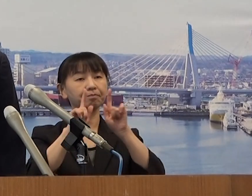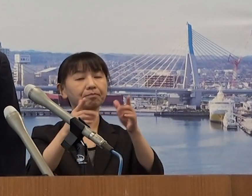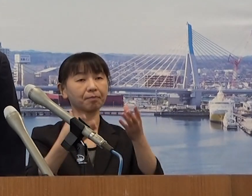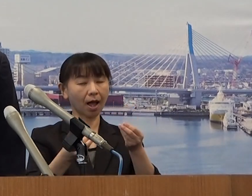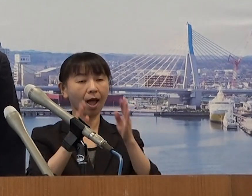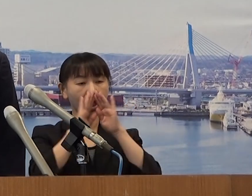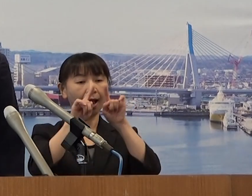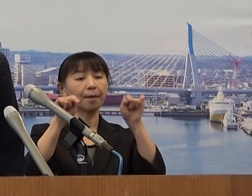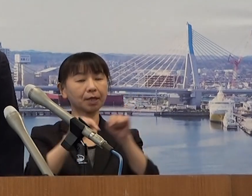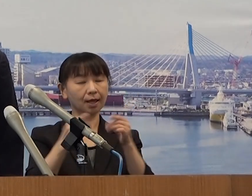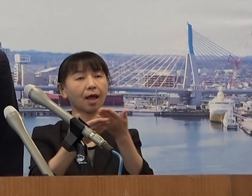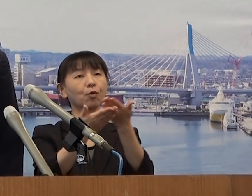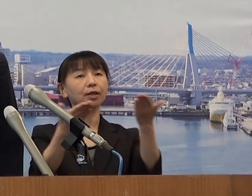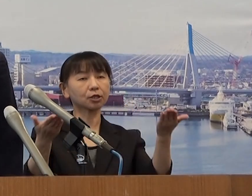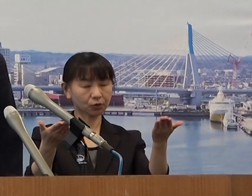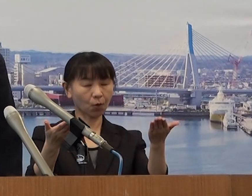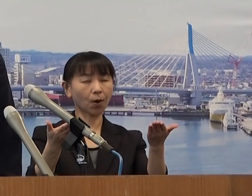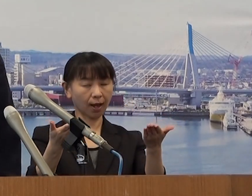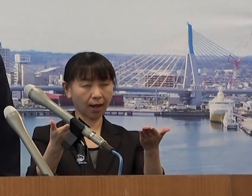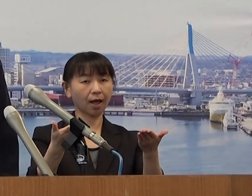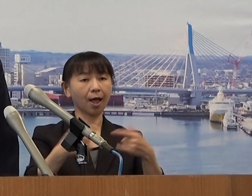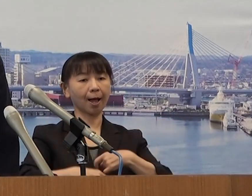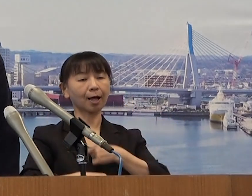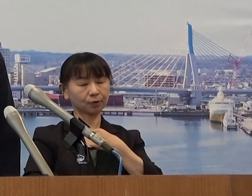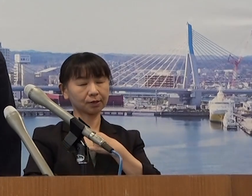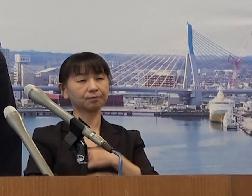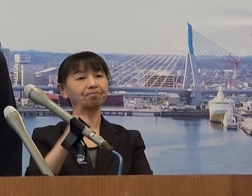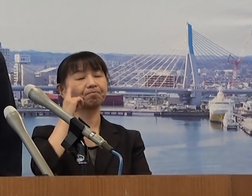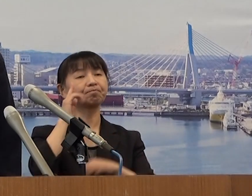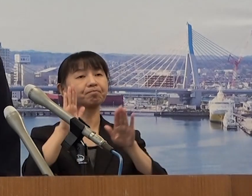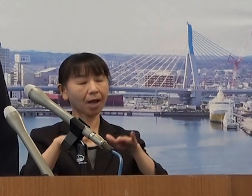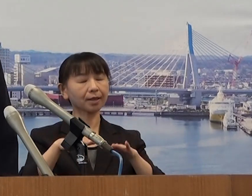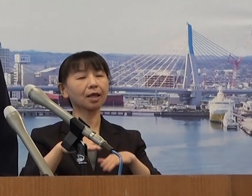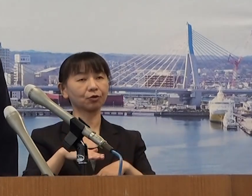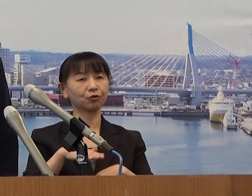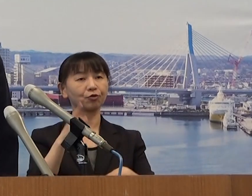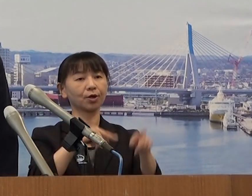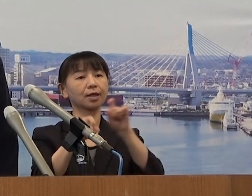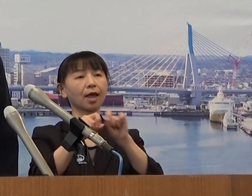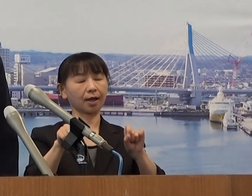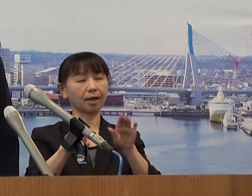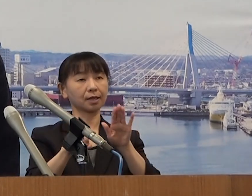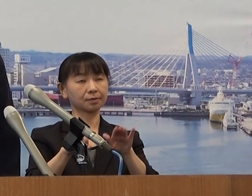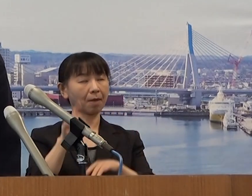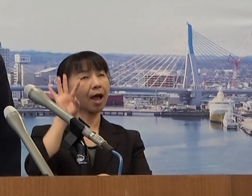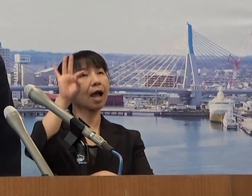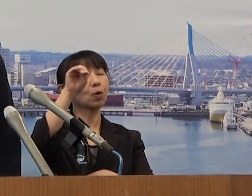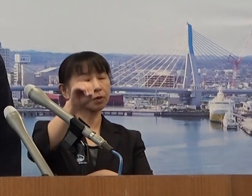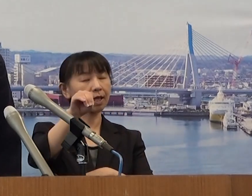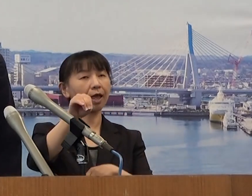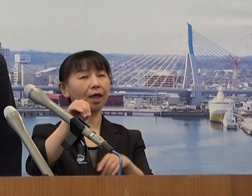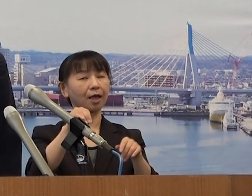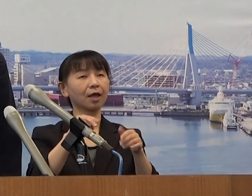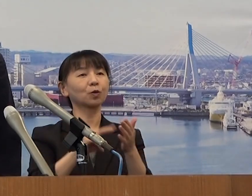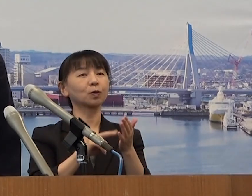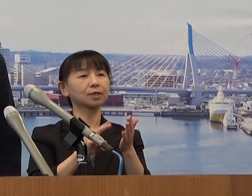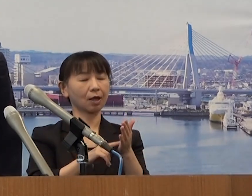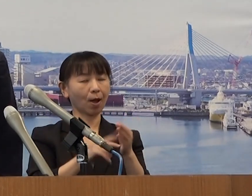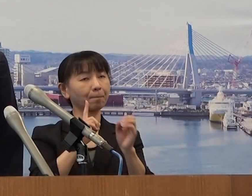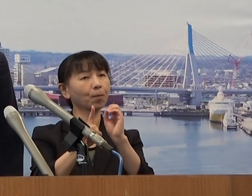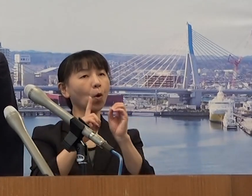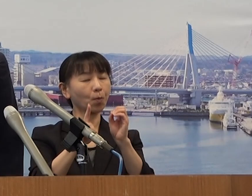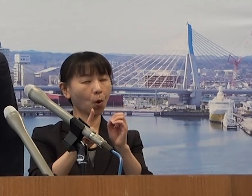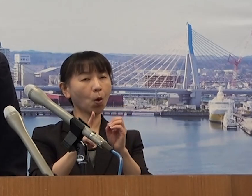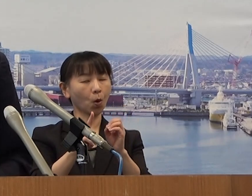が確実だろうというそういう結論に達しました。なので今後もあの可能性としては当然常に検討はしてまいりますけども